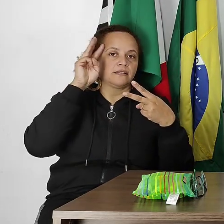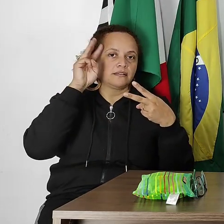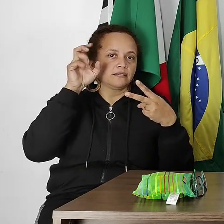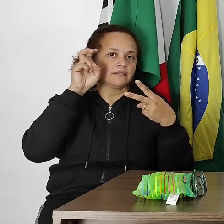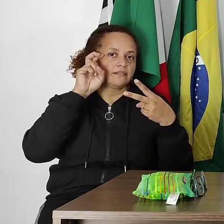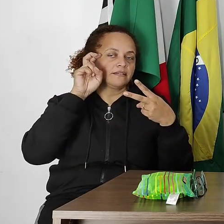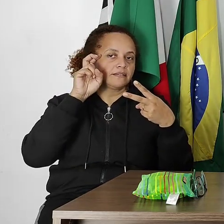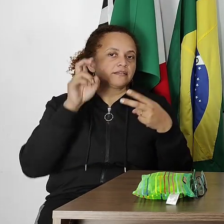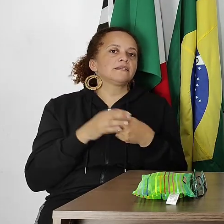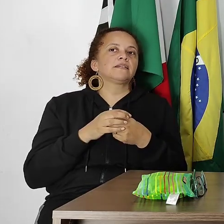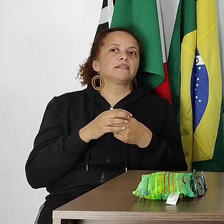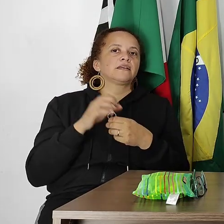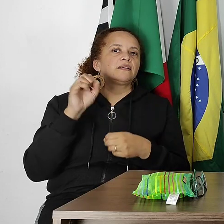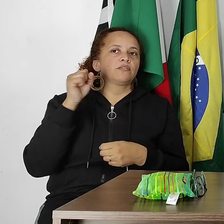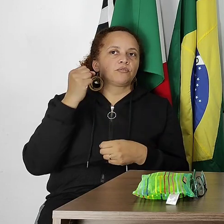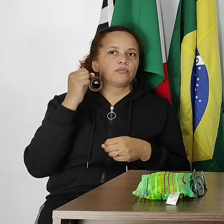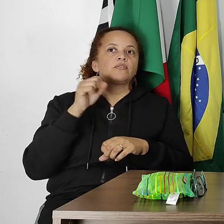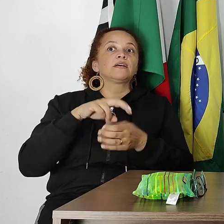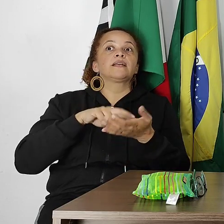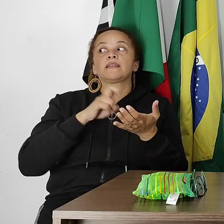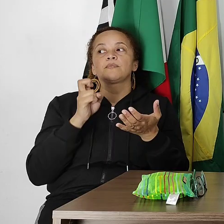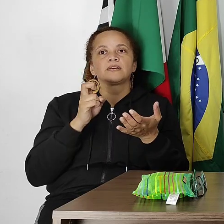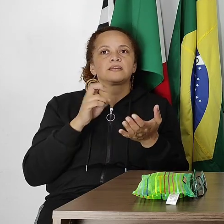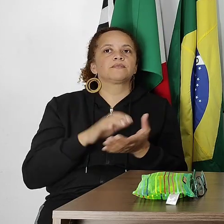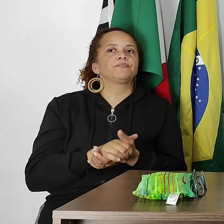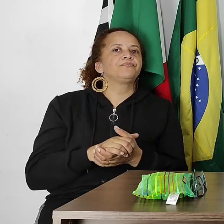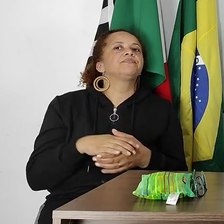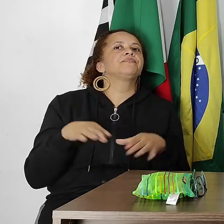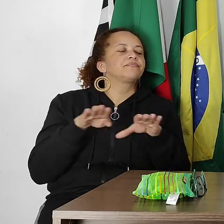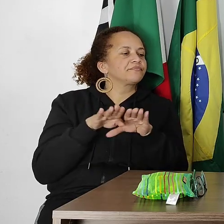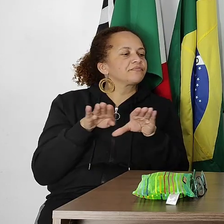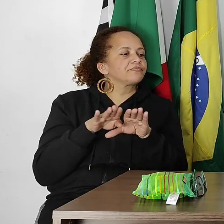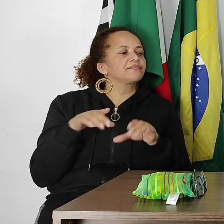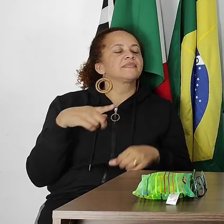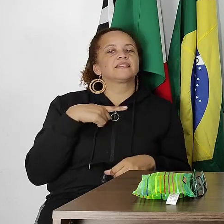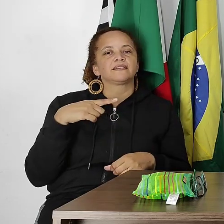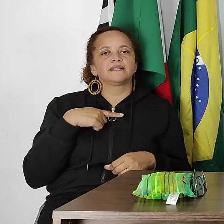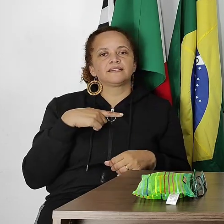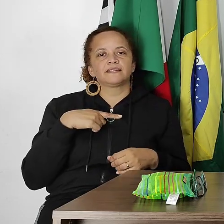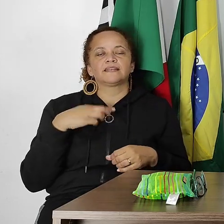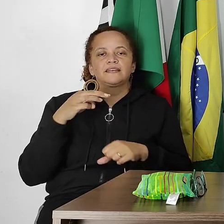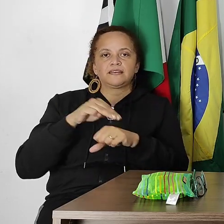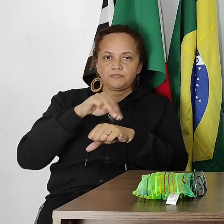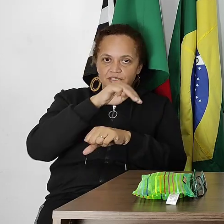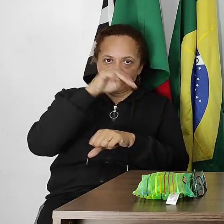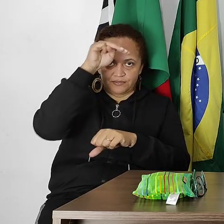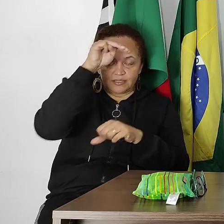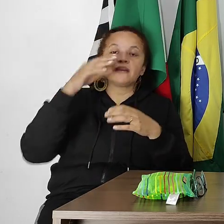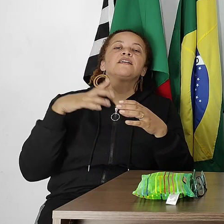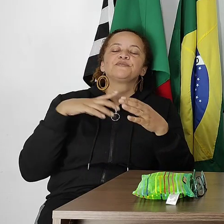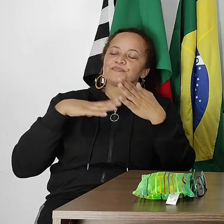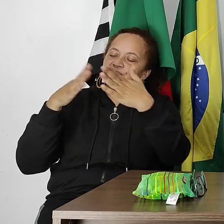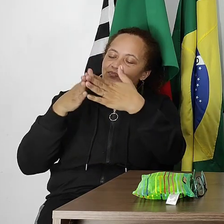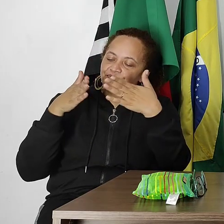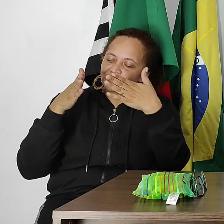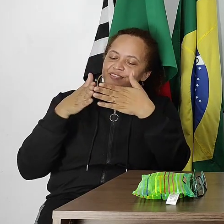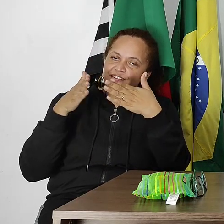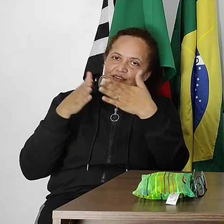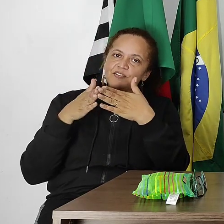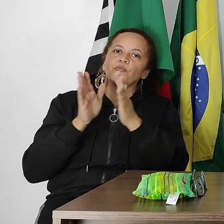as intercessões com o grupo de missões, que estão aqui todos os domingos às 17 horas. Nós